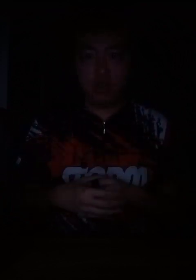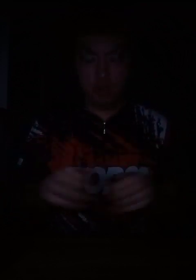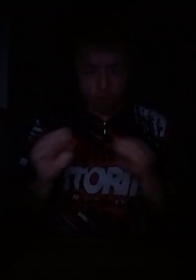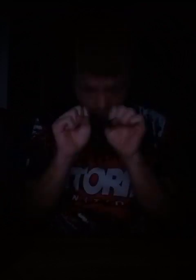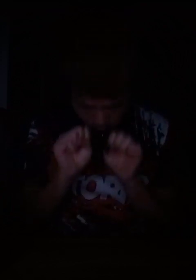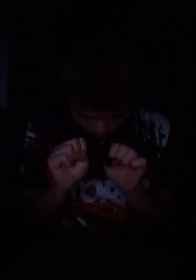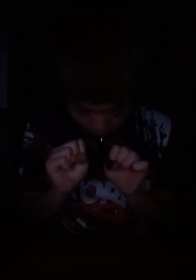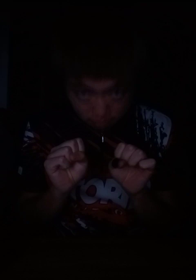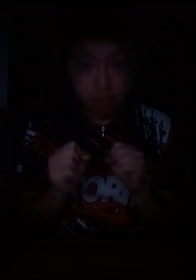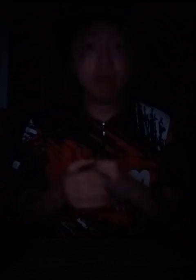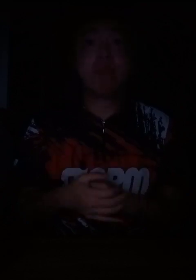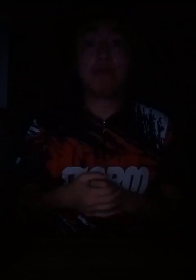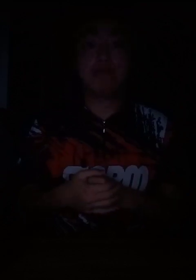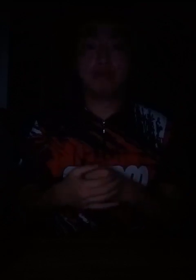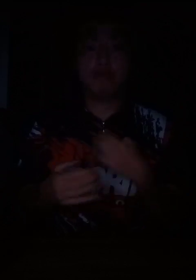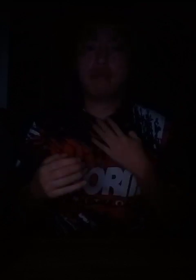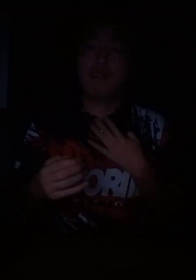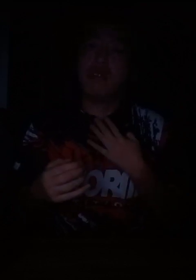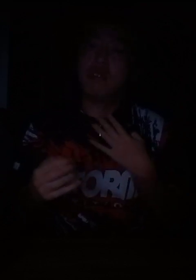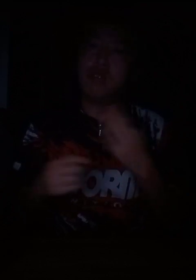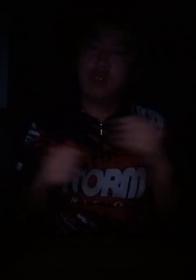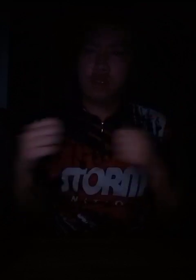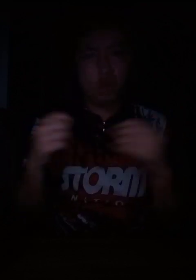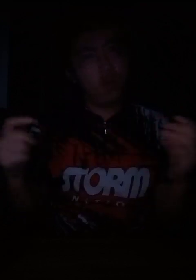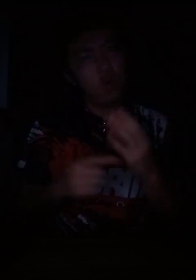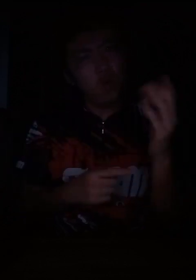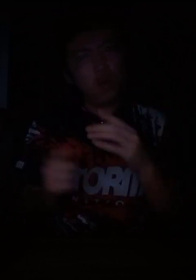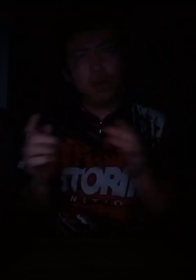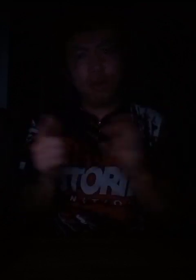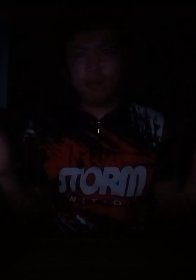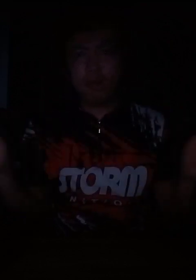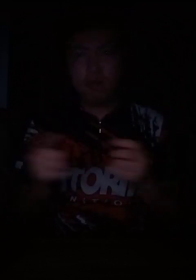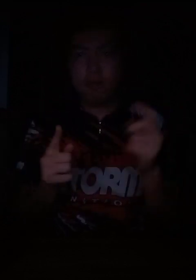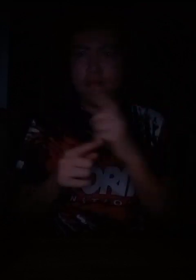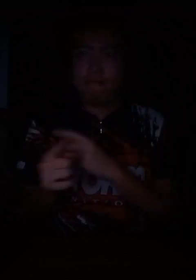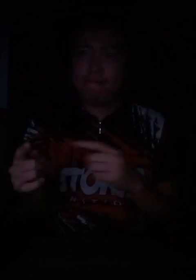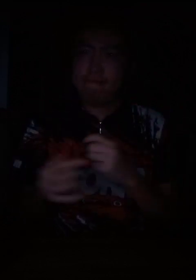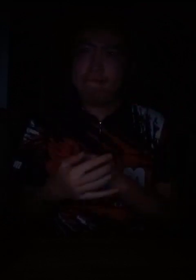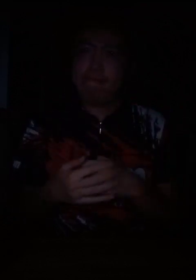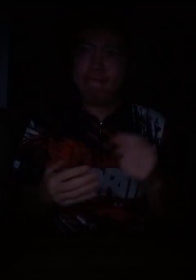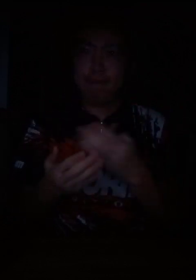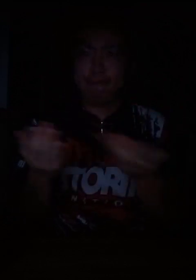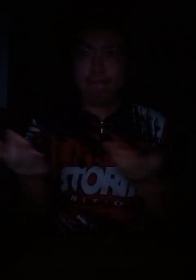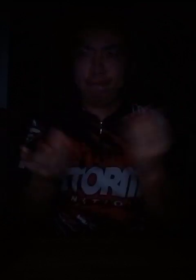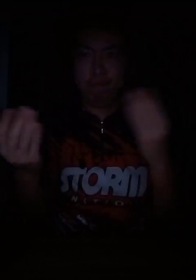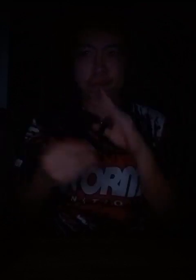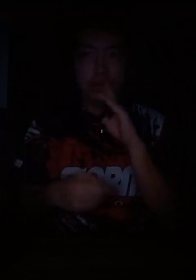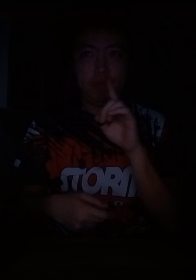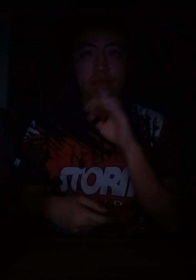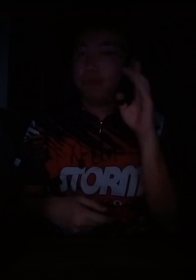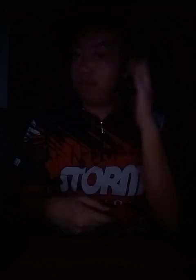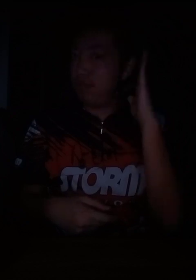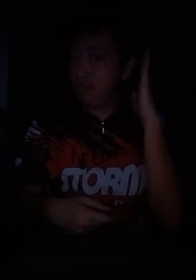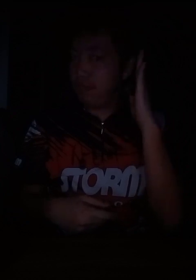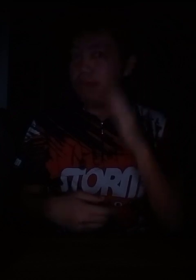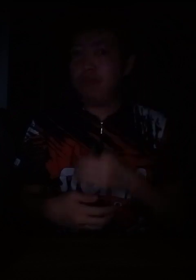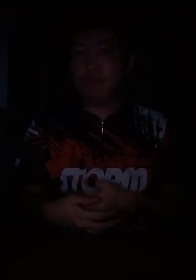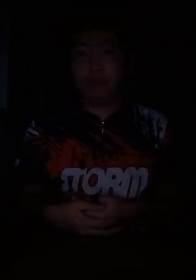네, 사이부입니다. 네, 버스기사 폭행과 난동이 꽤 긴 시간 동안 이어진 건데 먼저 사건 개요부터 들어볼까요? 네,